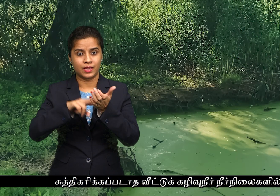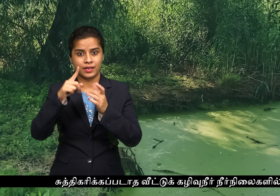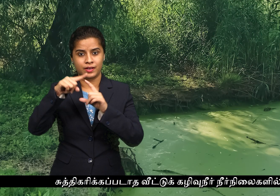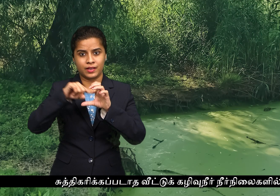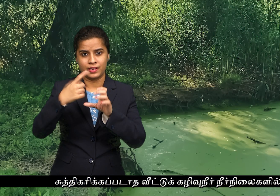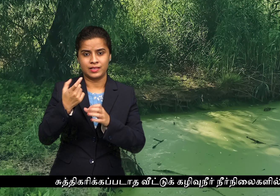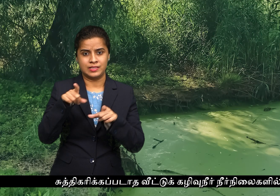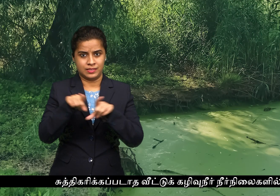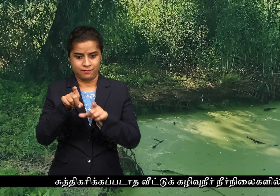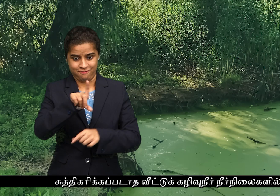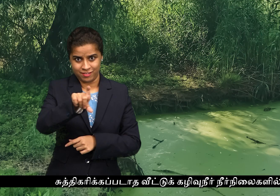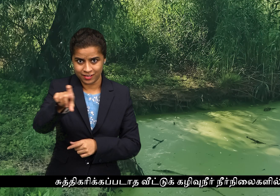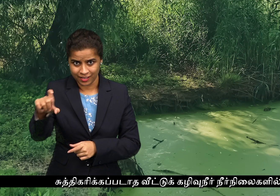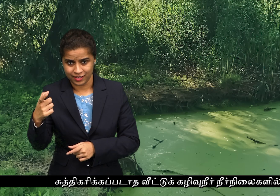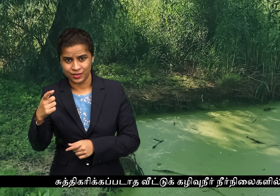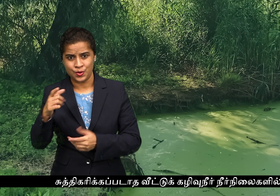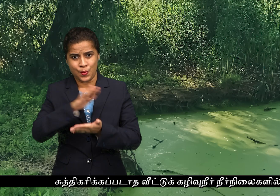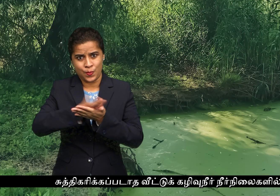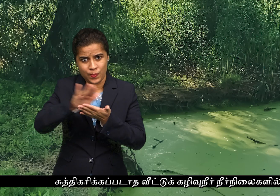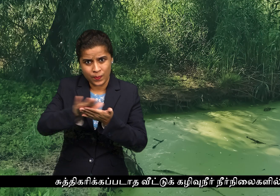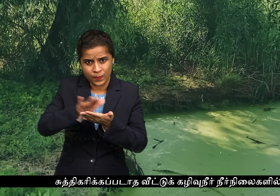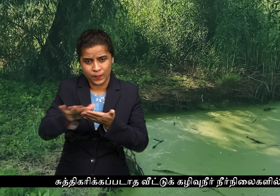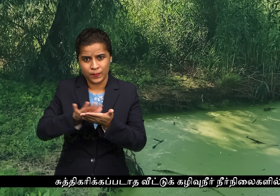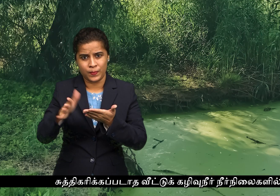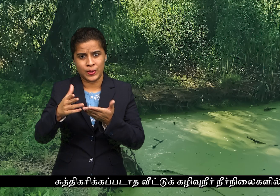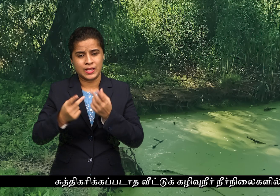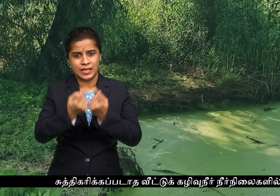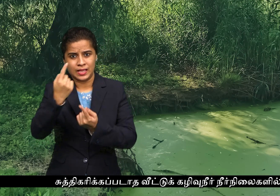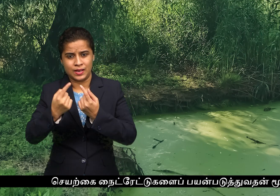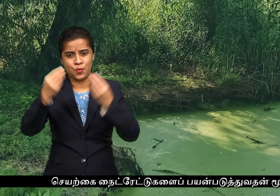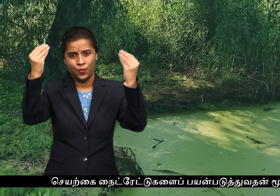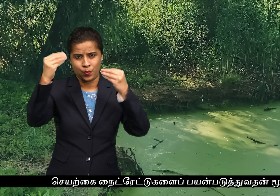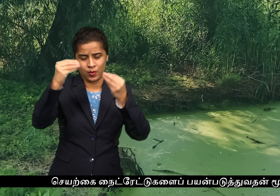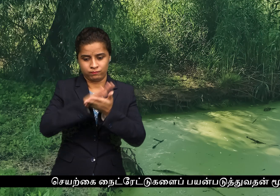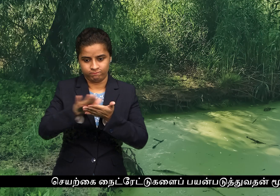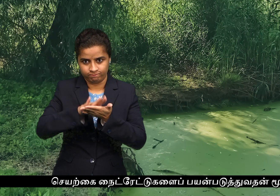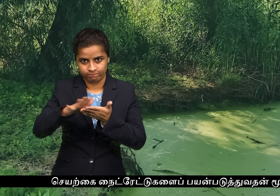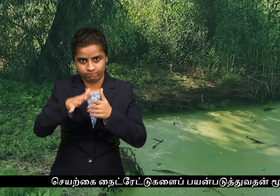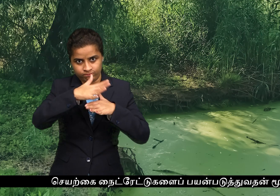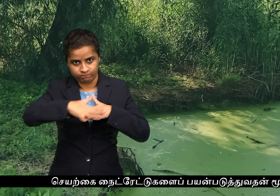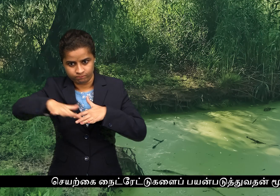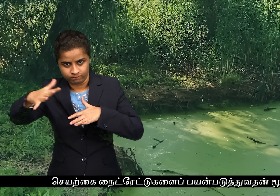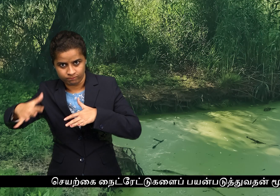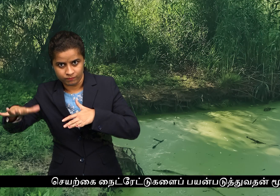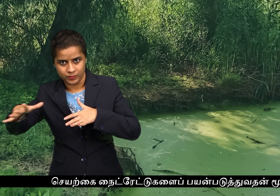சுத்திகரிக்கப்படாத வீட்டு கழிவுநீர் நீர்நிலைகளில் கலந்துவிடும் செயற்கை நைட்ரேட்டுகளை பயன்படுத்துவதன்